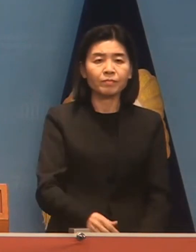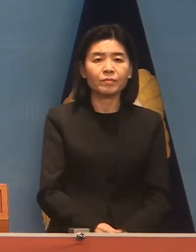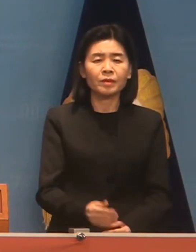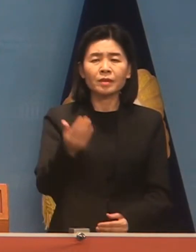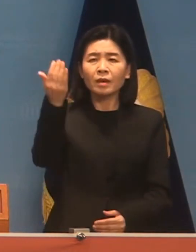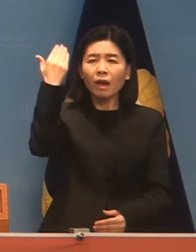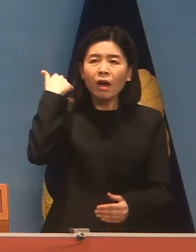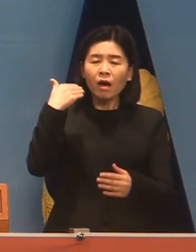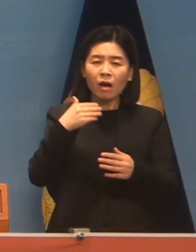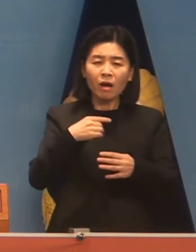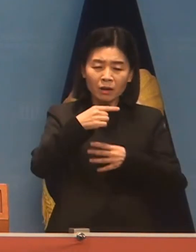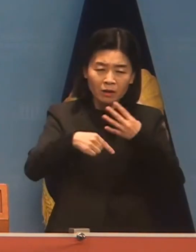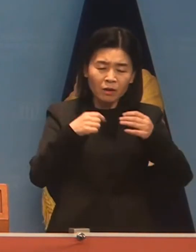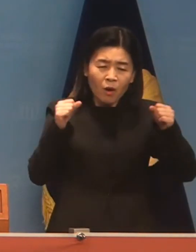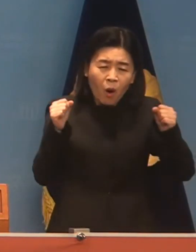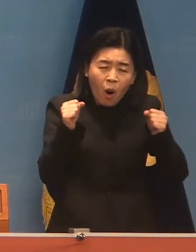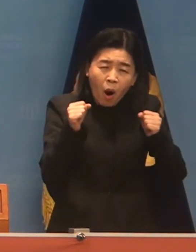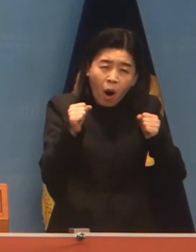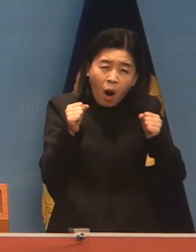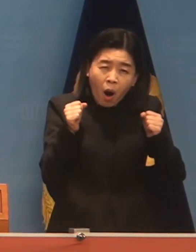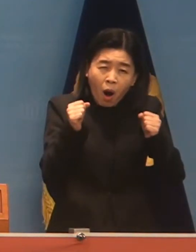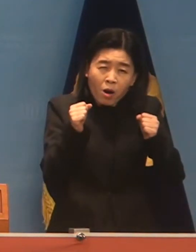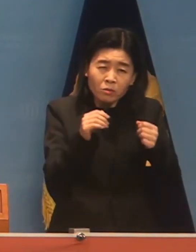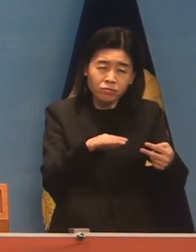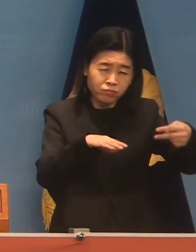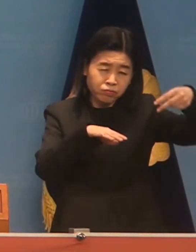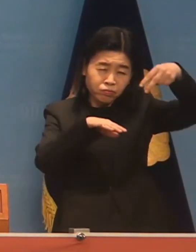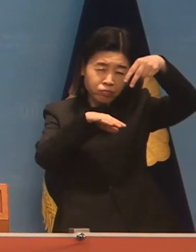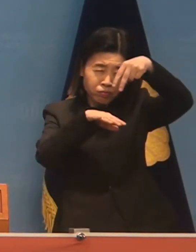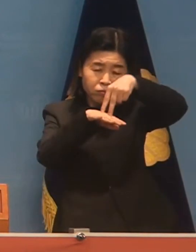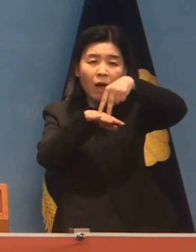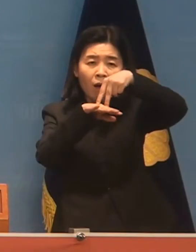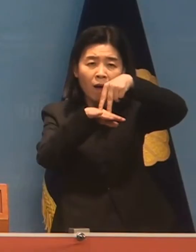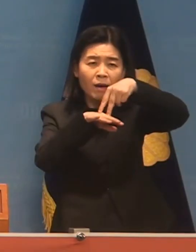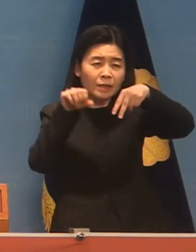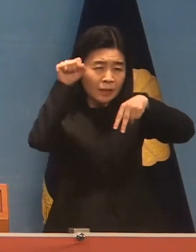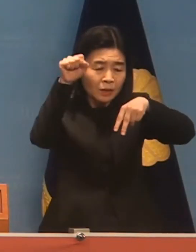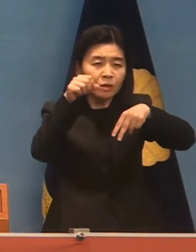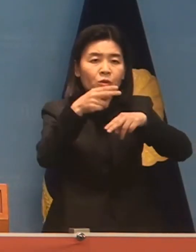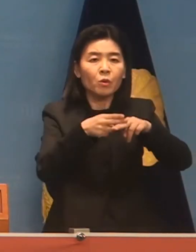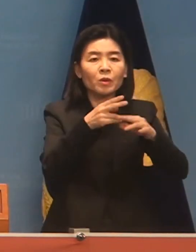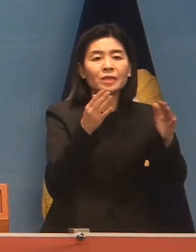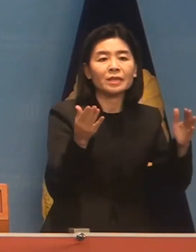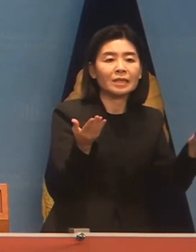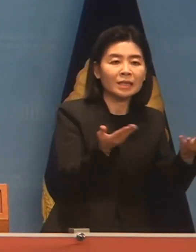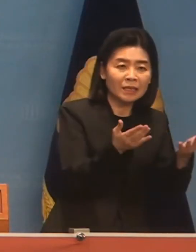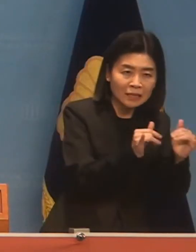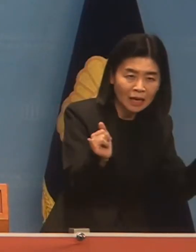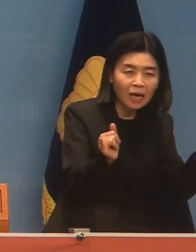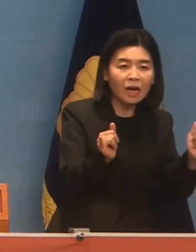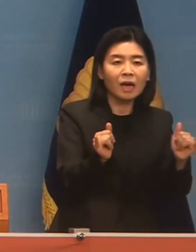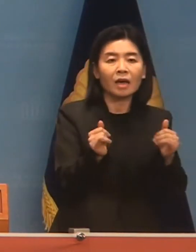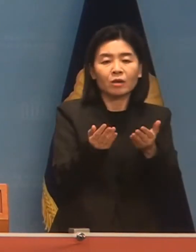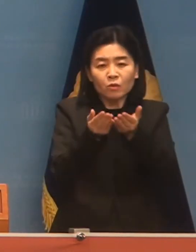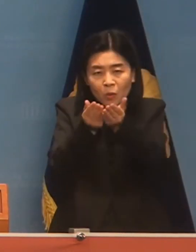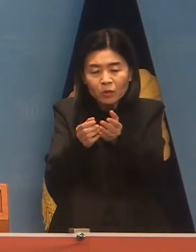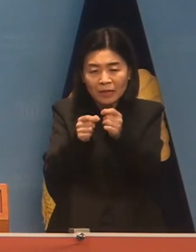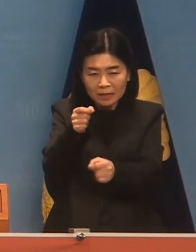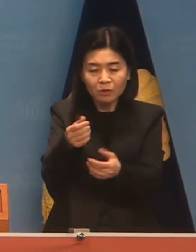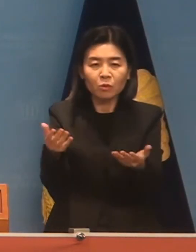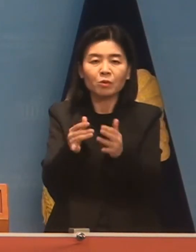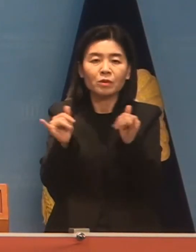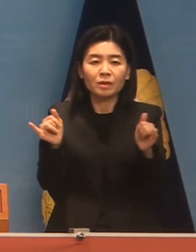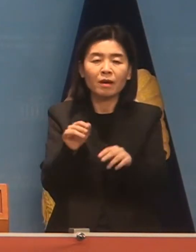추웠던 지난 겨울에 고공으로 올라간 요리사 노동자와 조선하청 노동자를 올려다 봤습니다.